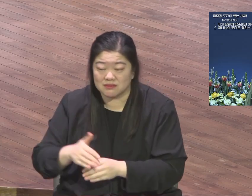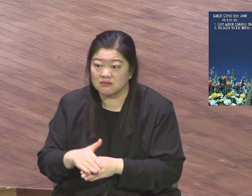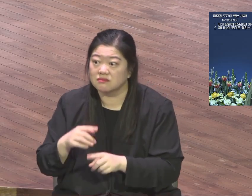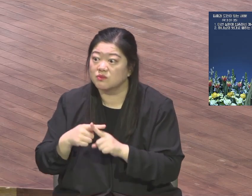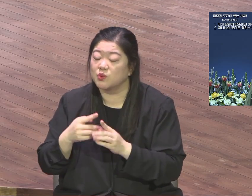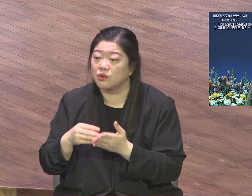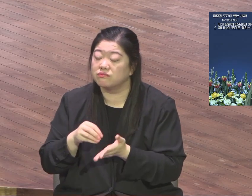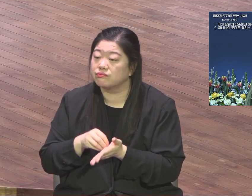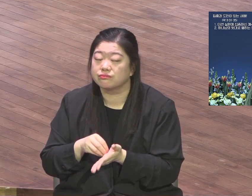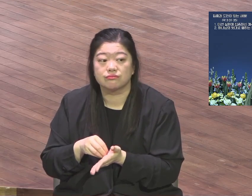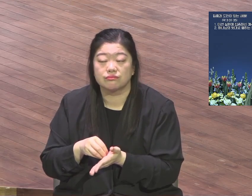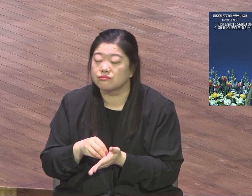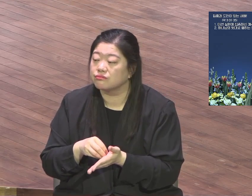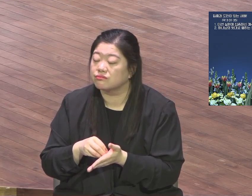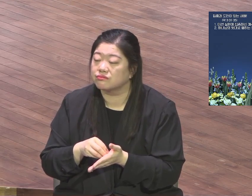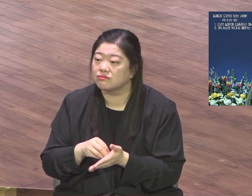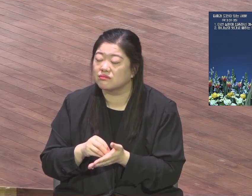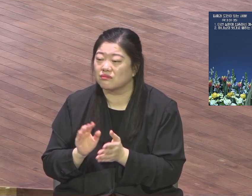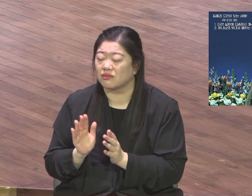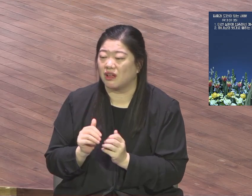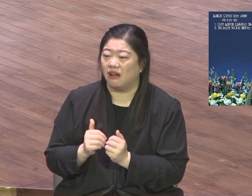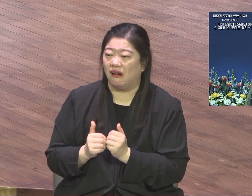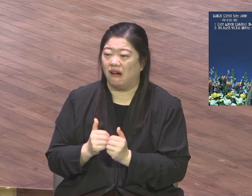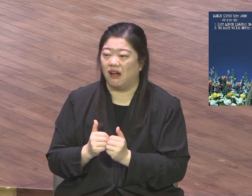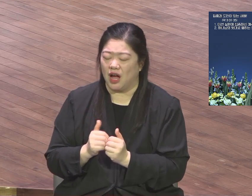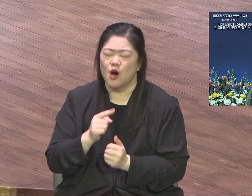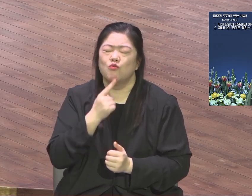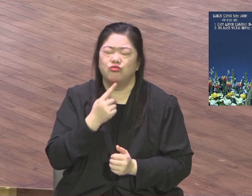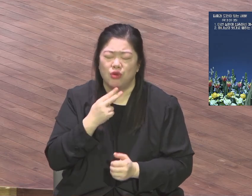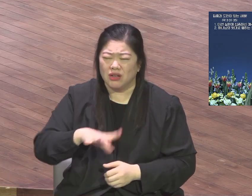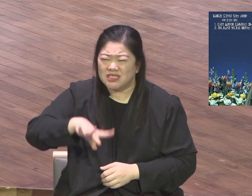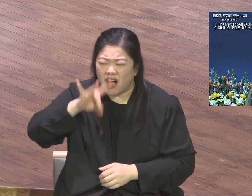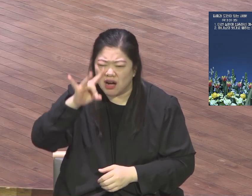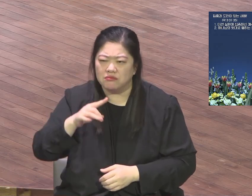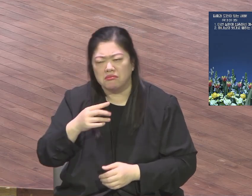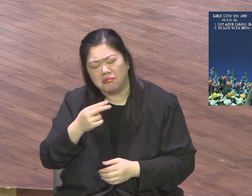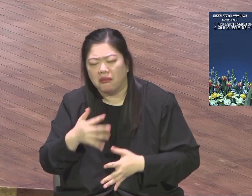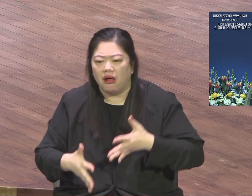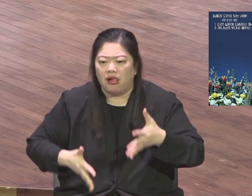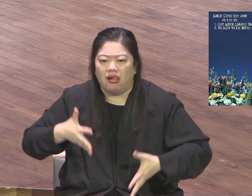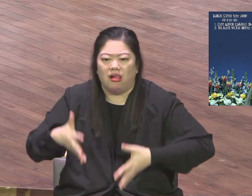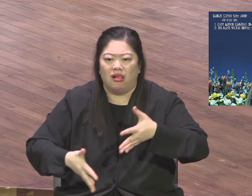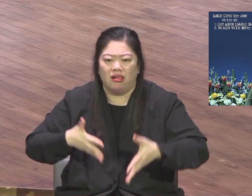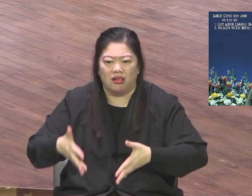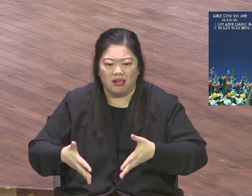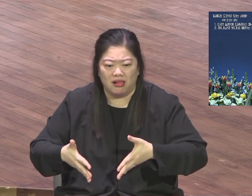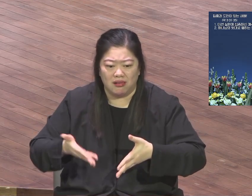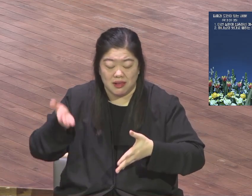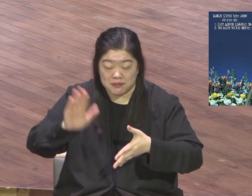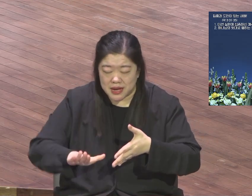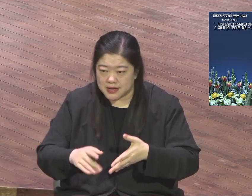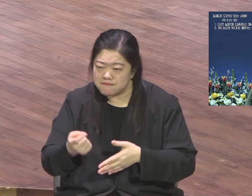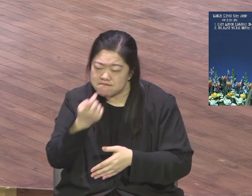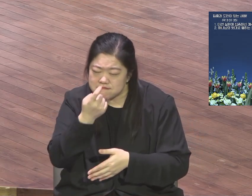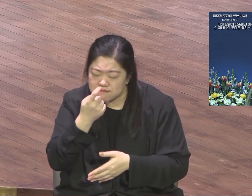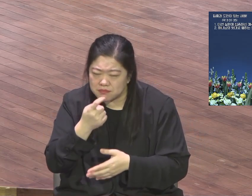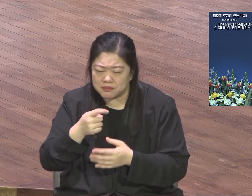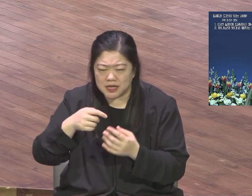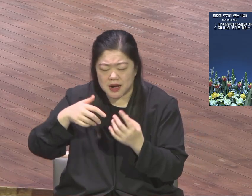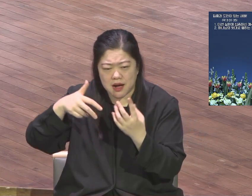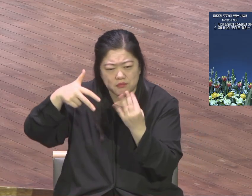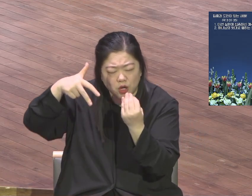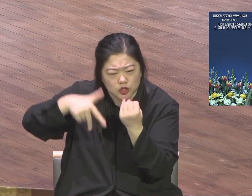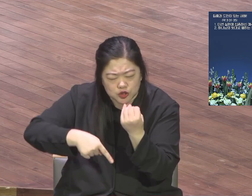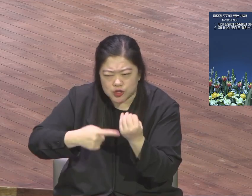마음을 여셔서 하나님 앞에서 보내주신 하나님 만나게 하신 이 영적 가족들 새 가족 위원회 새 가족들 여러분을